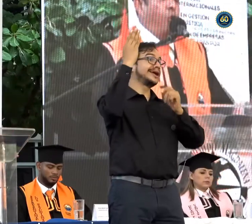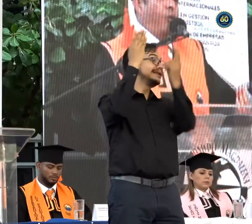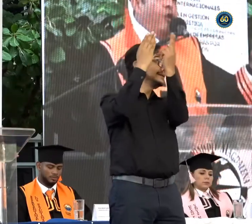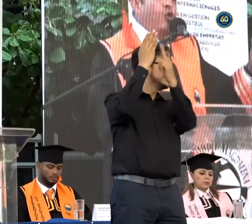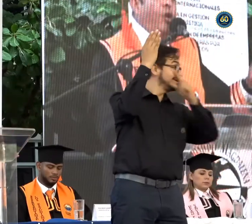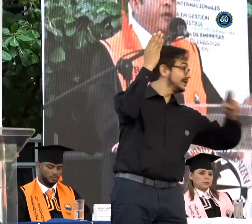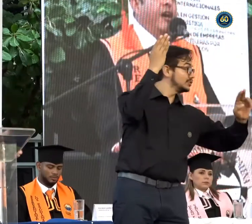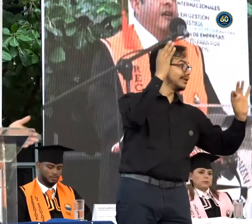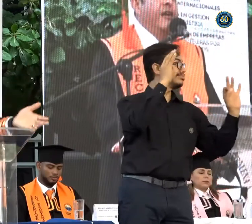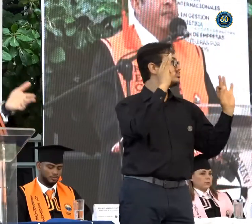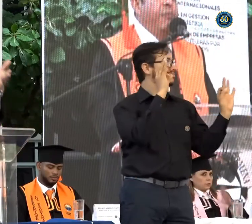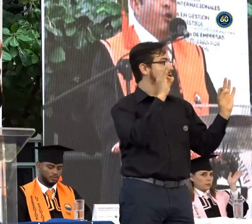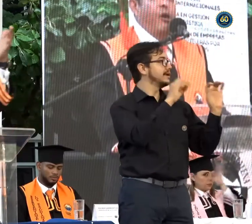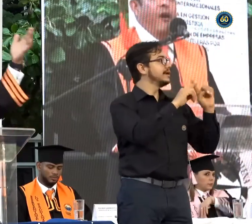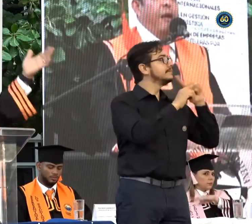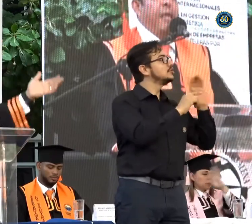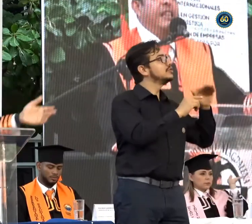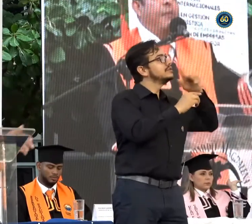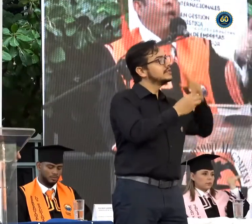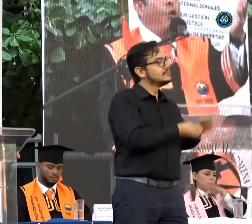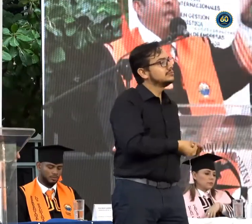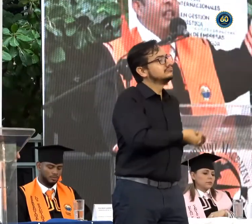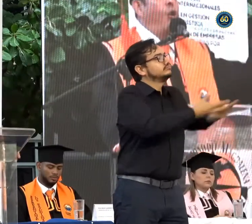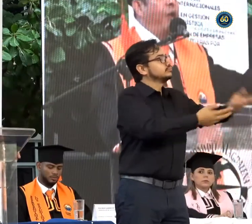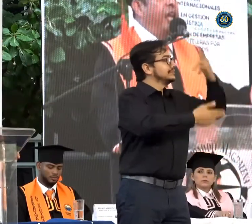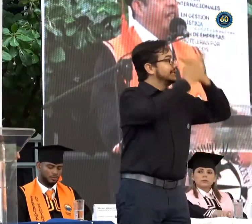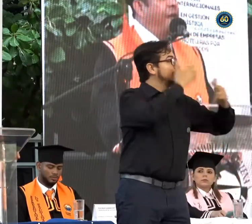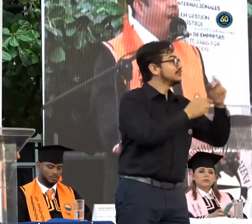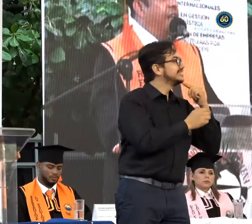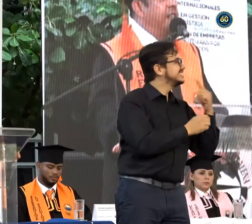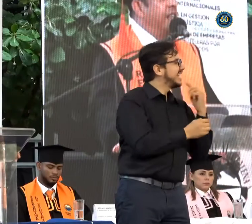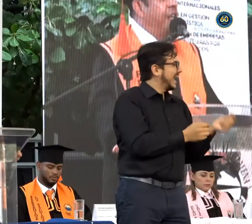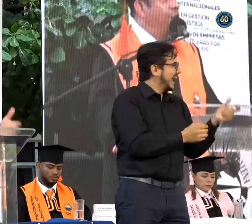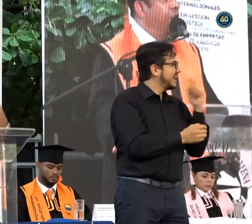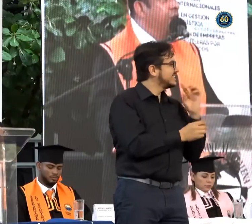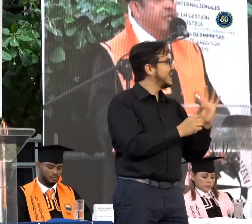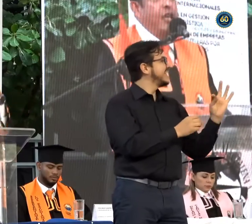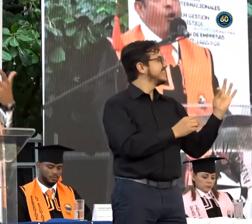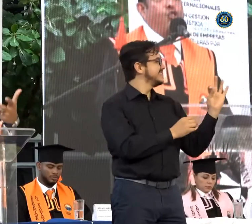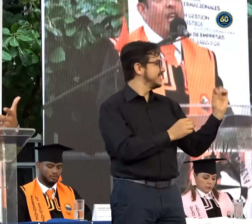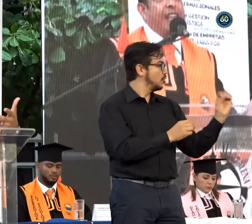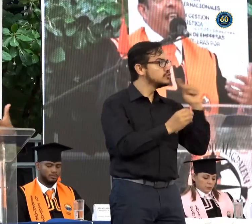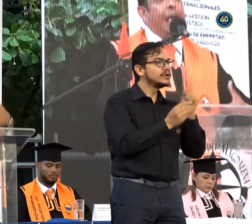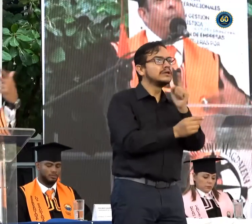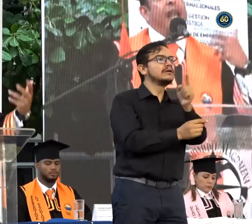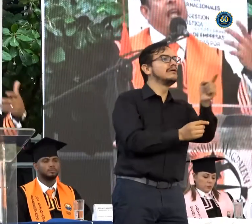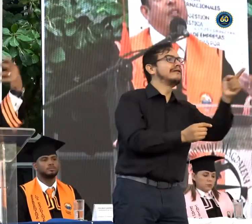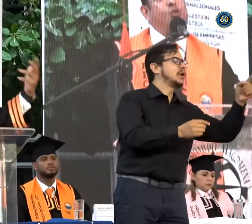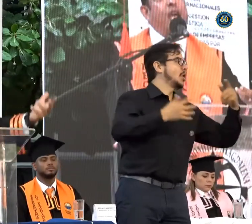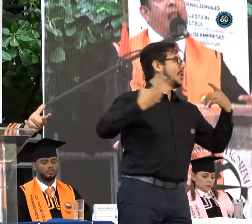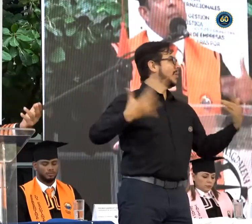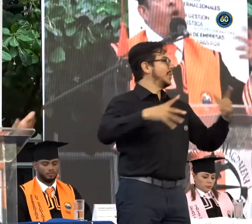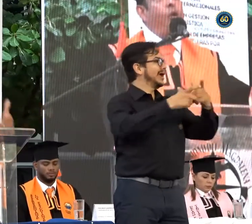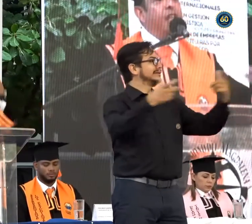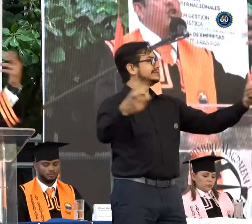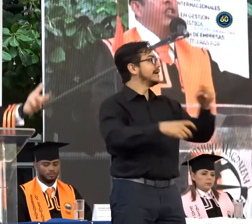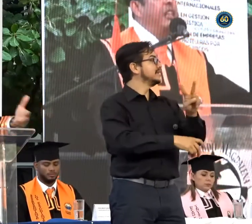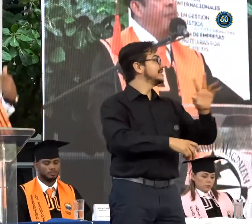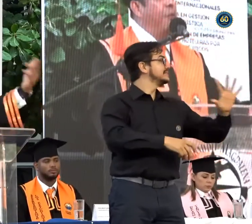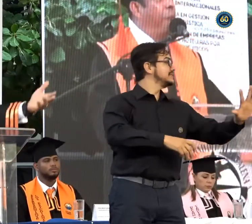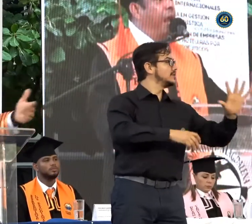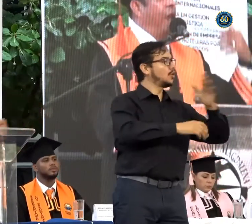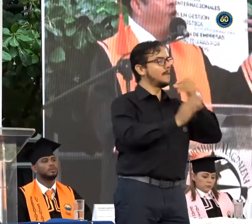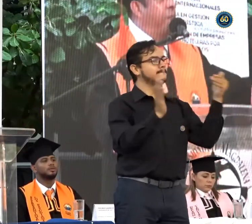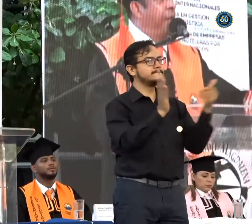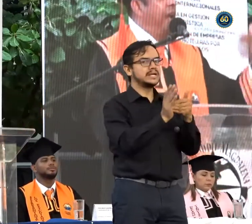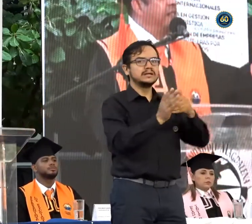pero te va a dar 20 y pico mil de jóvenes que te van a decir tío sin conocerte y que esperan que tú seas la mejor versión de ti mismo para que los